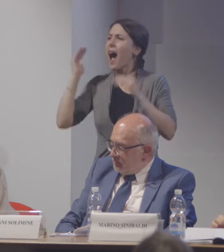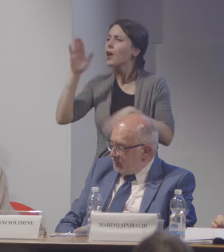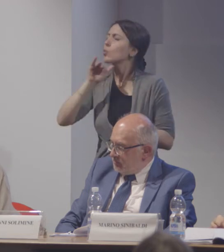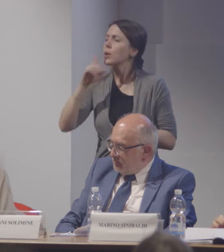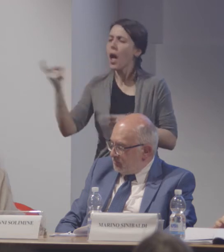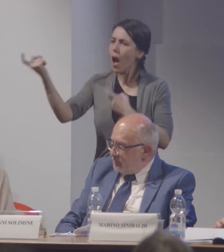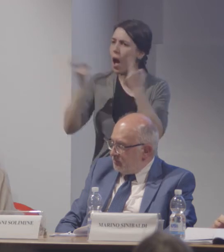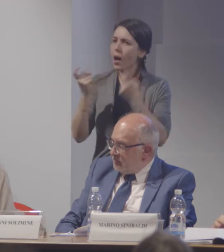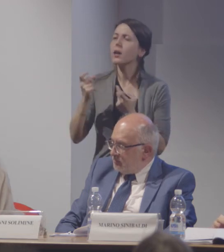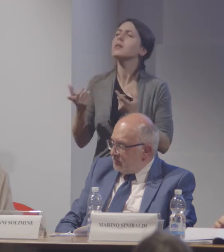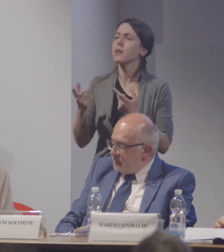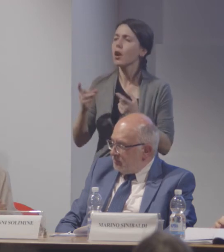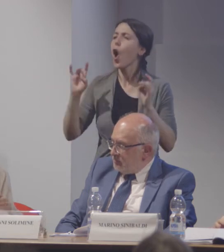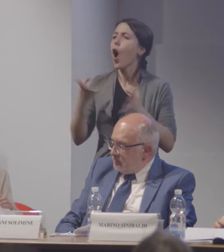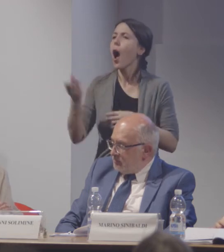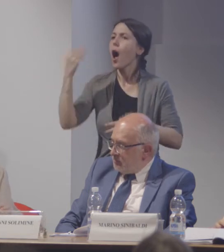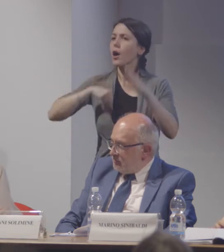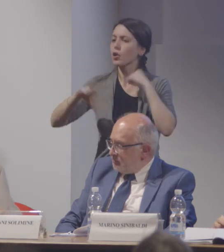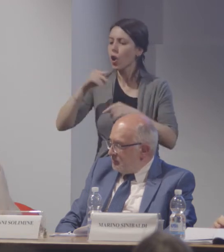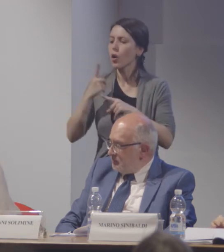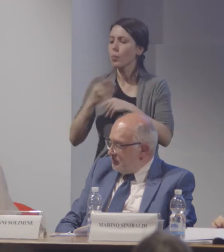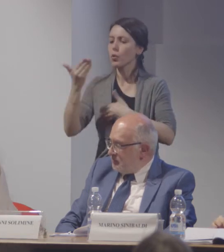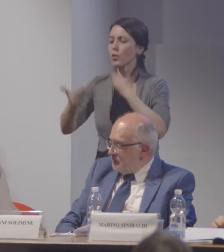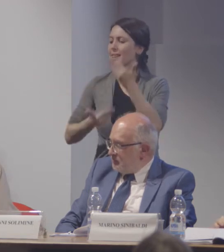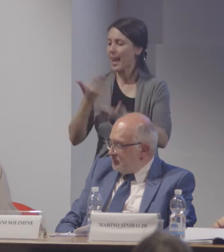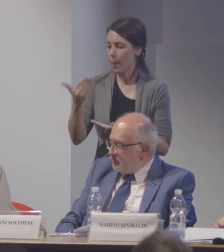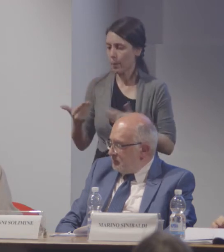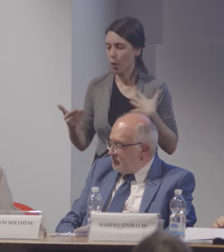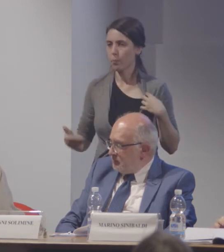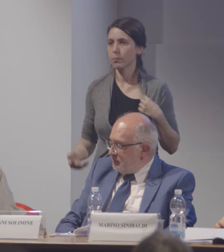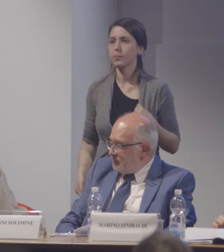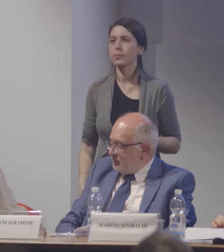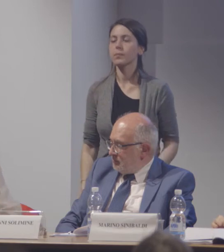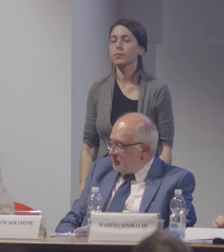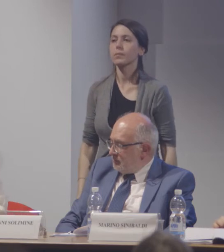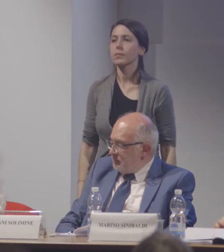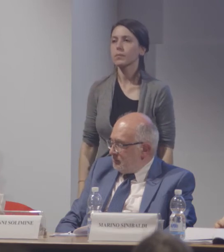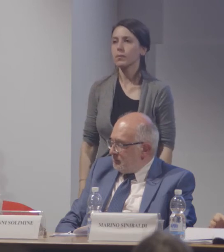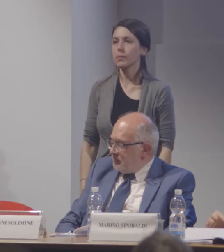di apprendimento, ma anche appunto di scambio intergenerazionale.